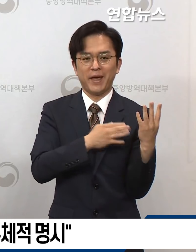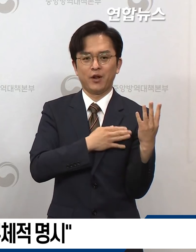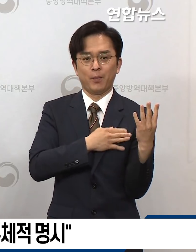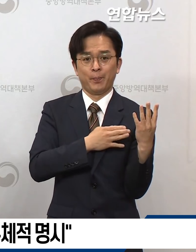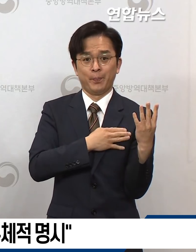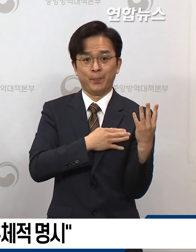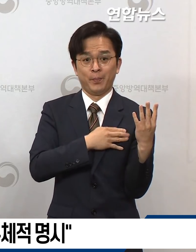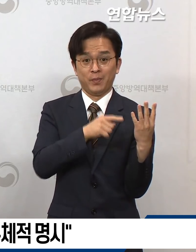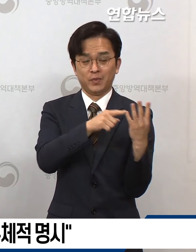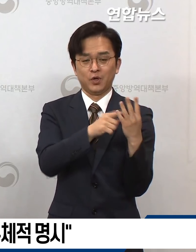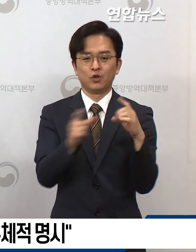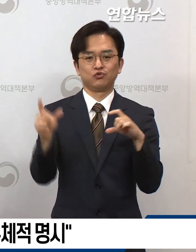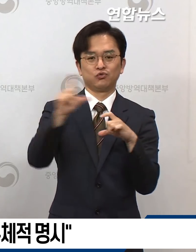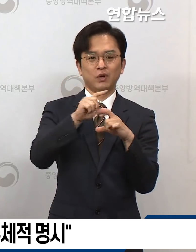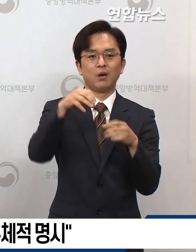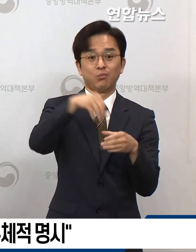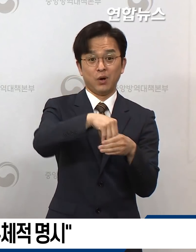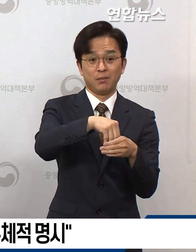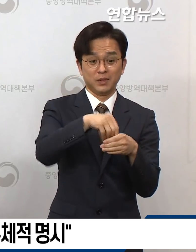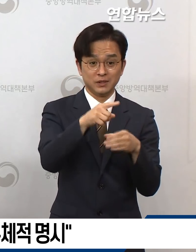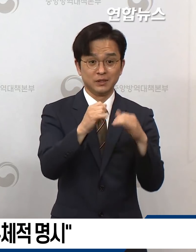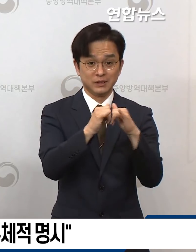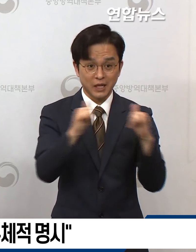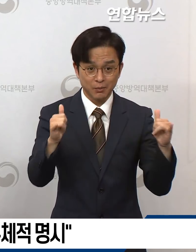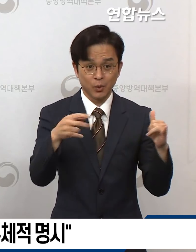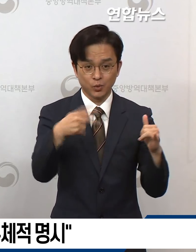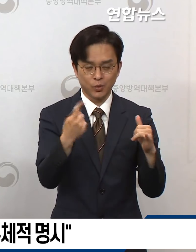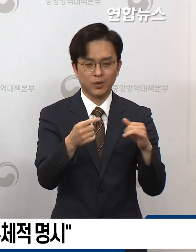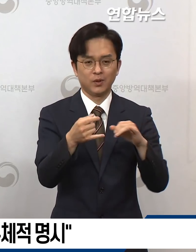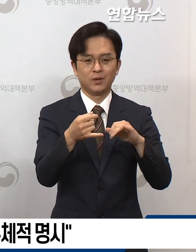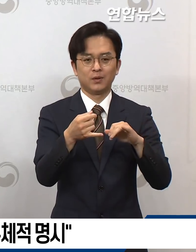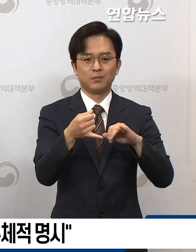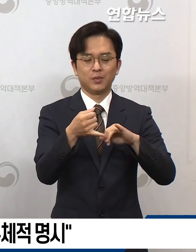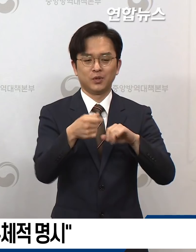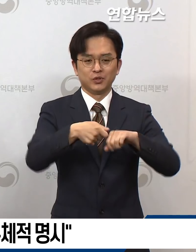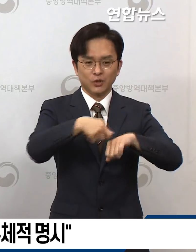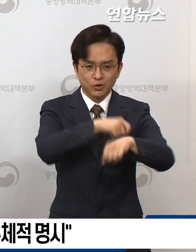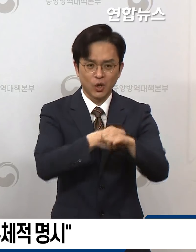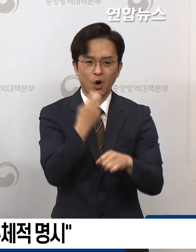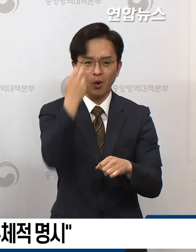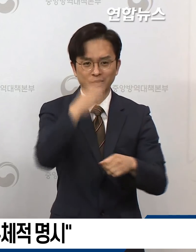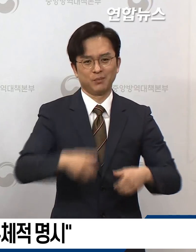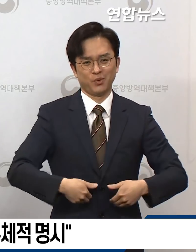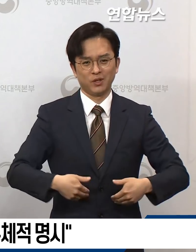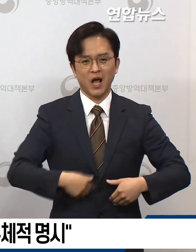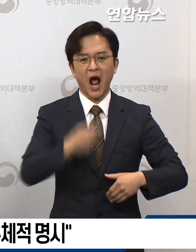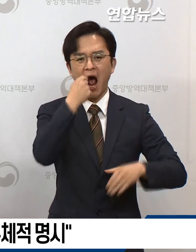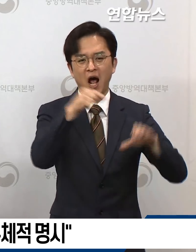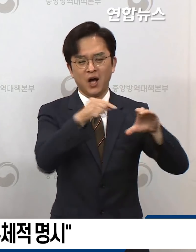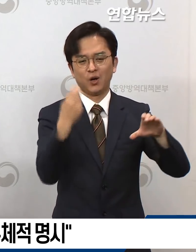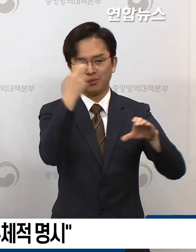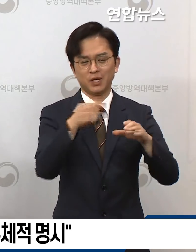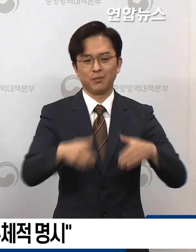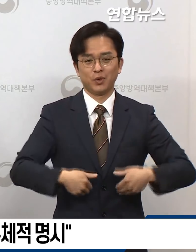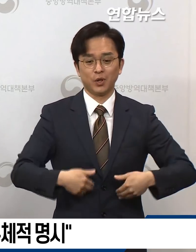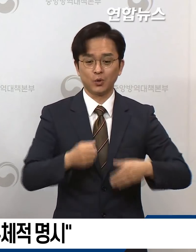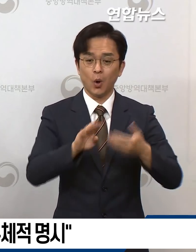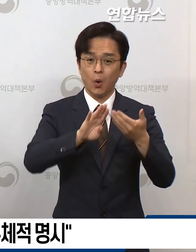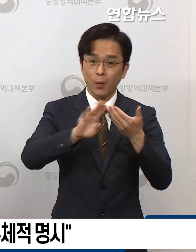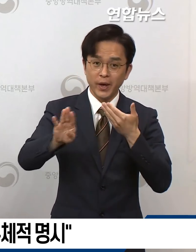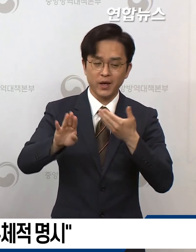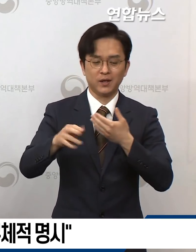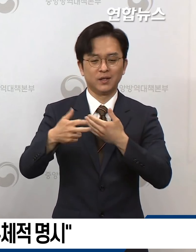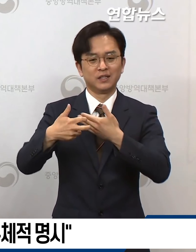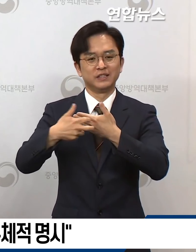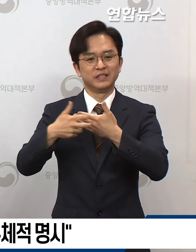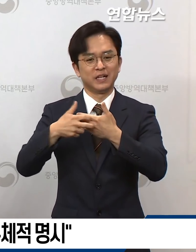등은 유증상자로 분류하여 적극적으로 검사를 권고하도록 하였으며 이 이외에도 의사의 판단에 따라